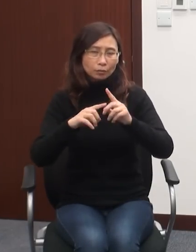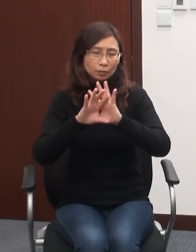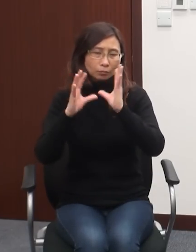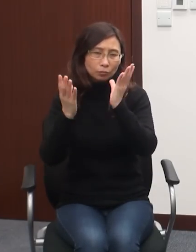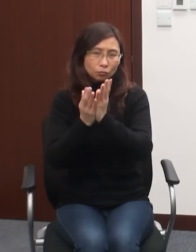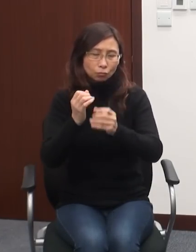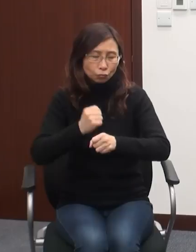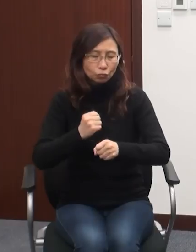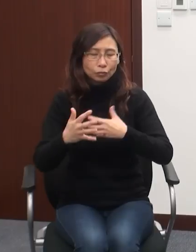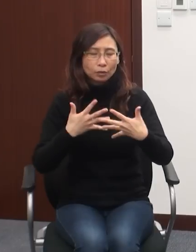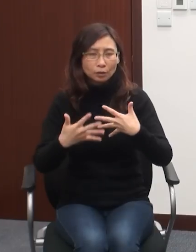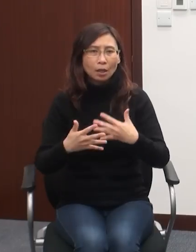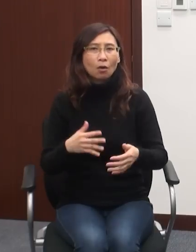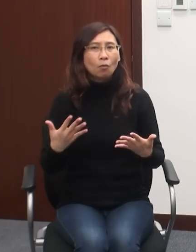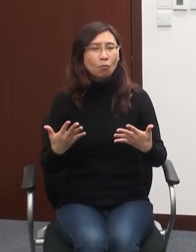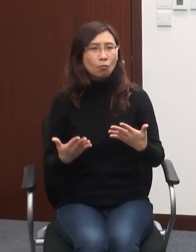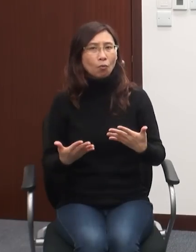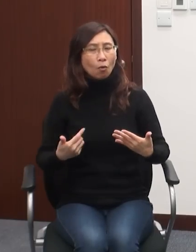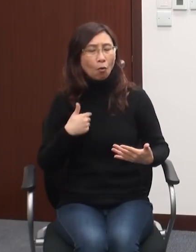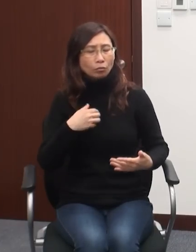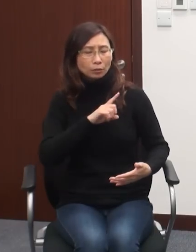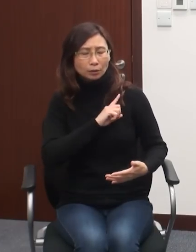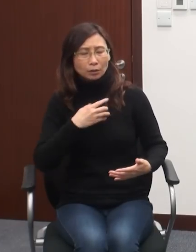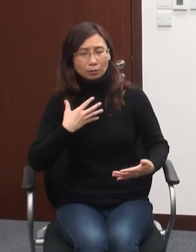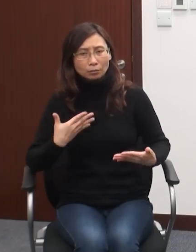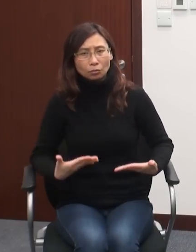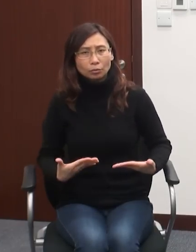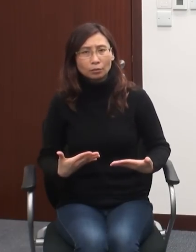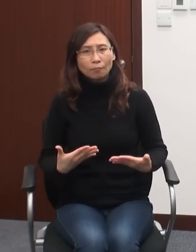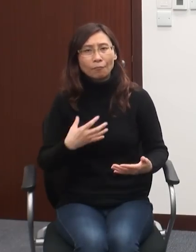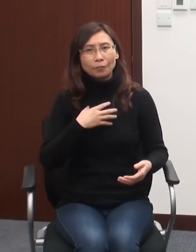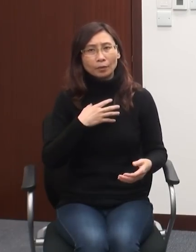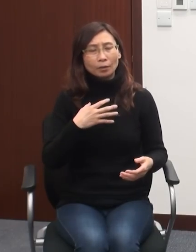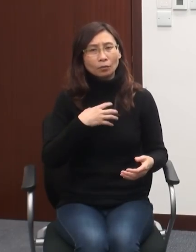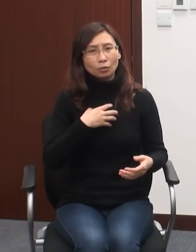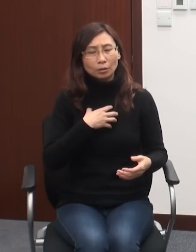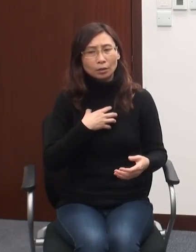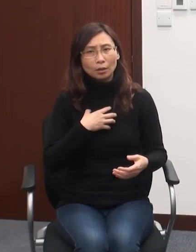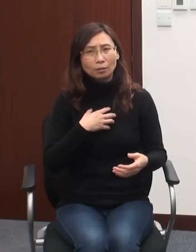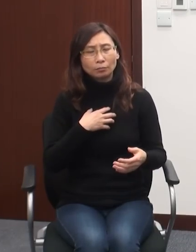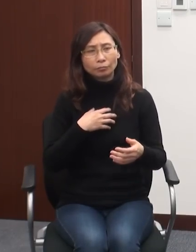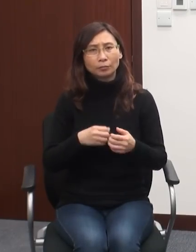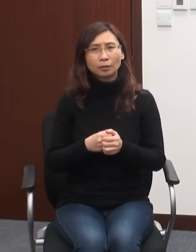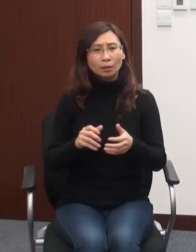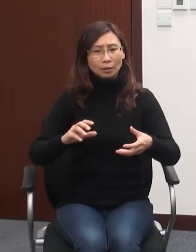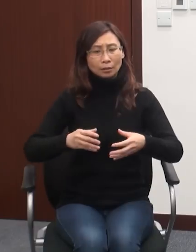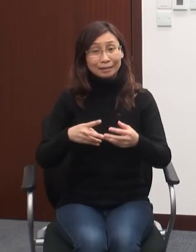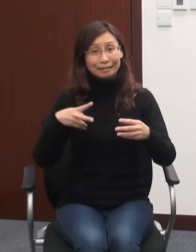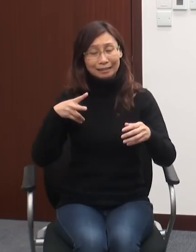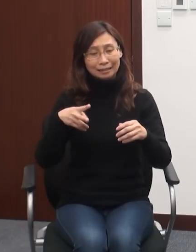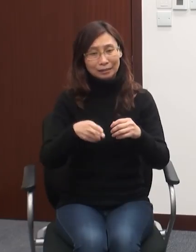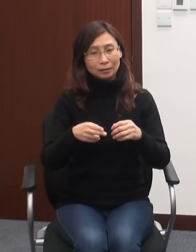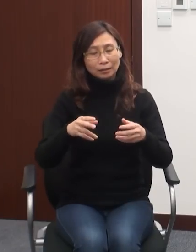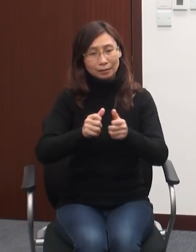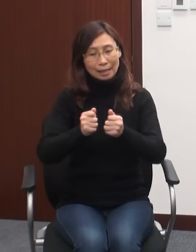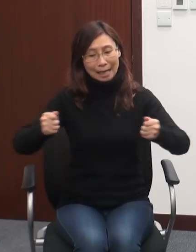段啦，係咪？一就摟佢啦，就我覺得拉布都唔未必一定要做嘅，摟咗佢都大鑊噶，摟佢再拎翻嚟啊嘛，不過就唔夠票。 係唔夠票